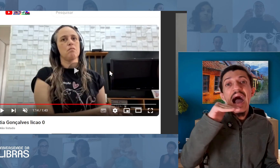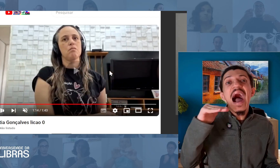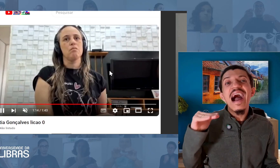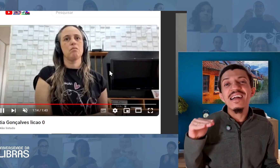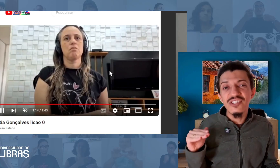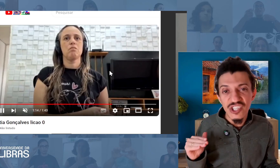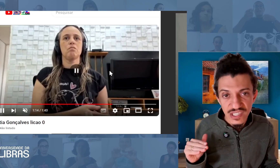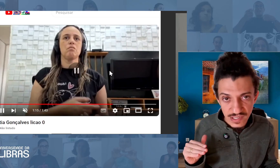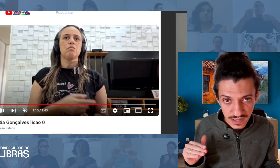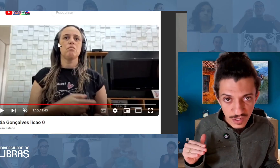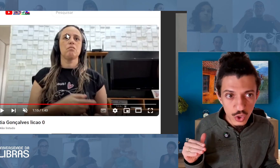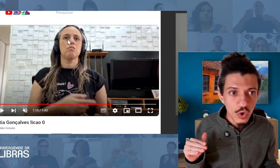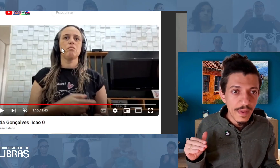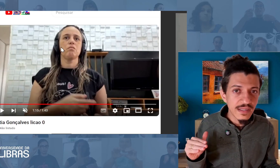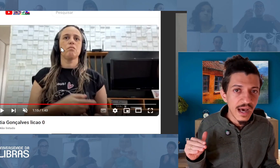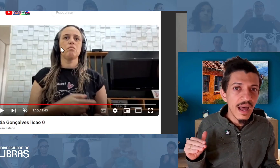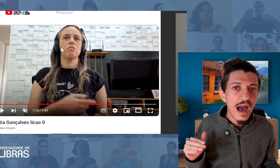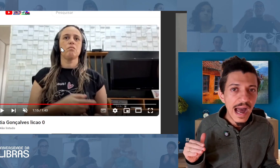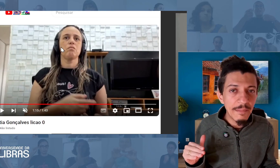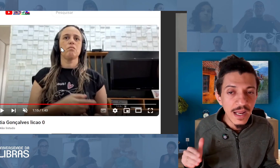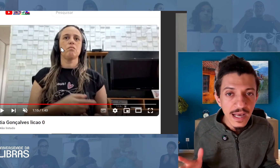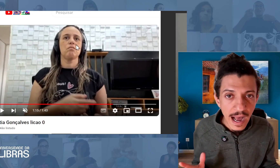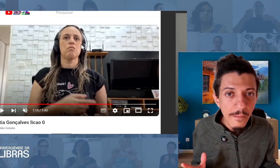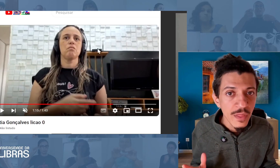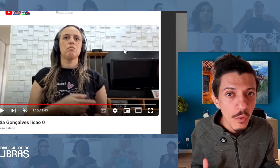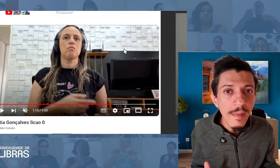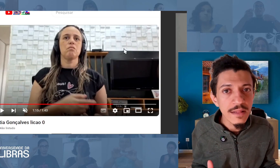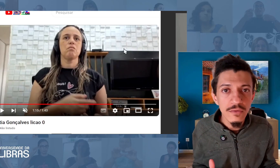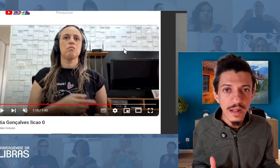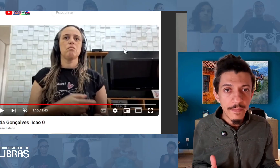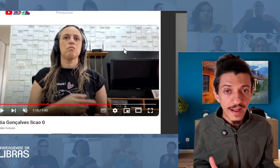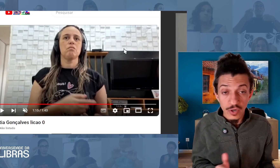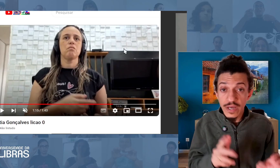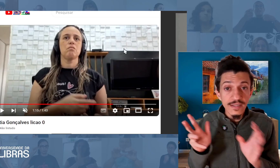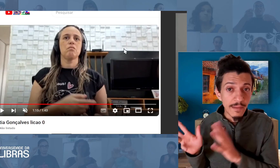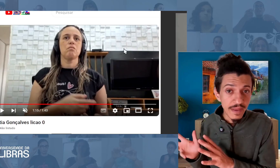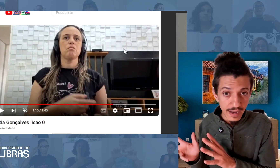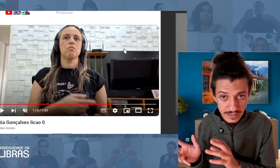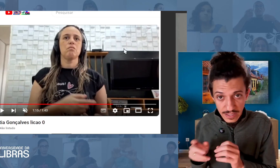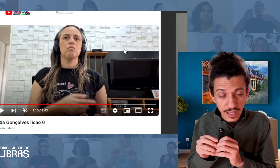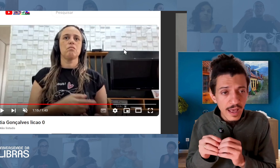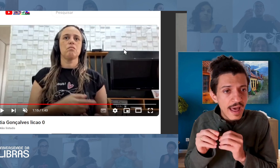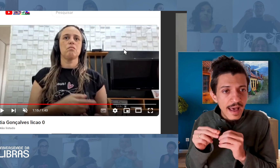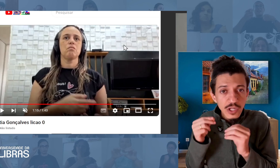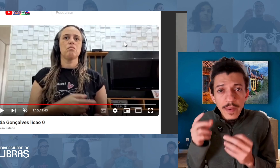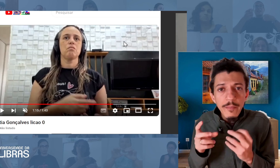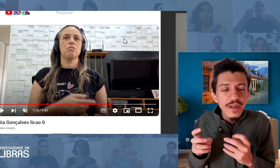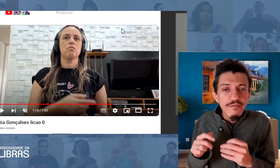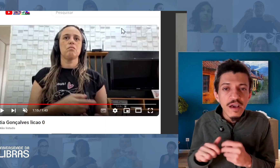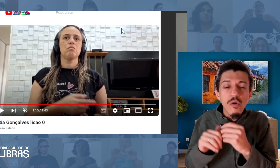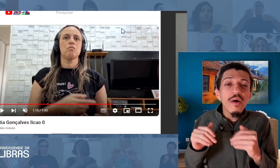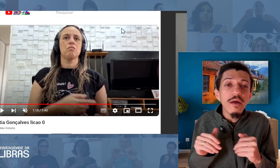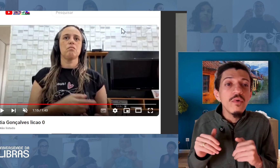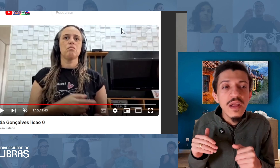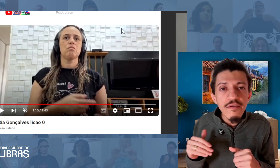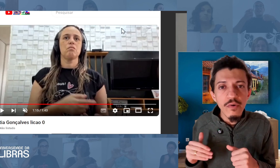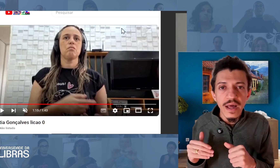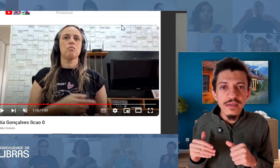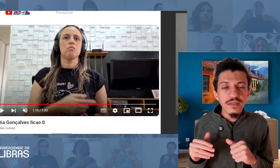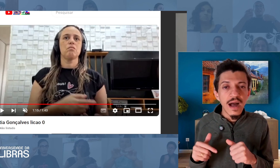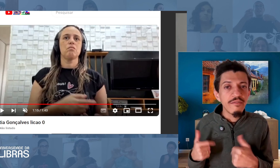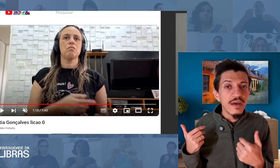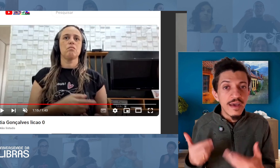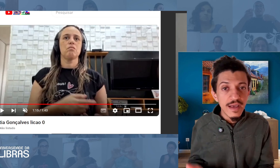sabia antes de começar a aplicar o método na prática. O que ela sabia antes aqui é só para poder ver qual era o nível